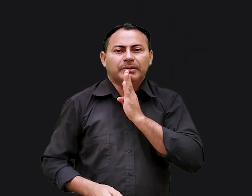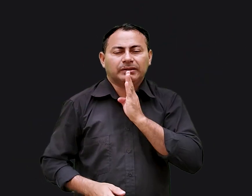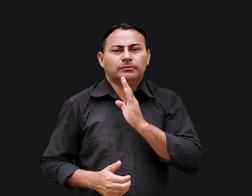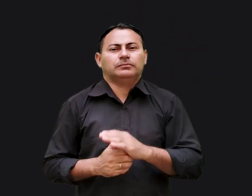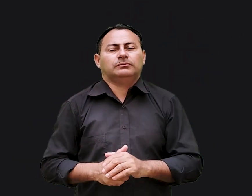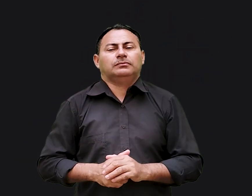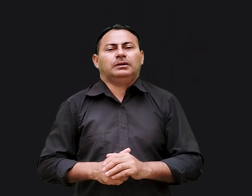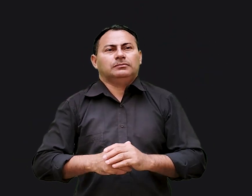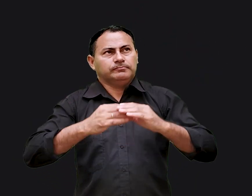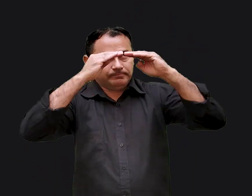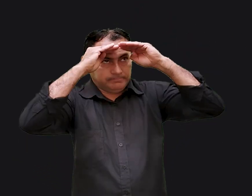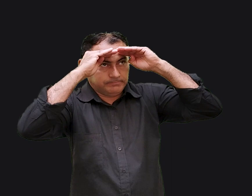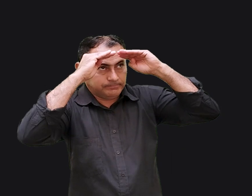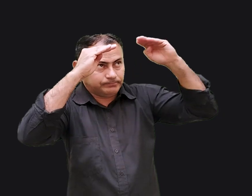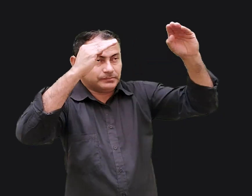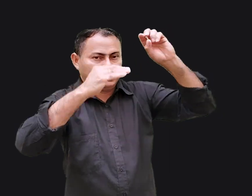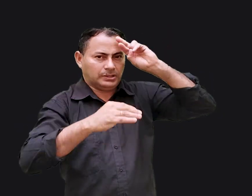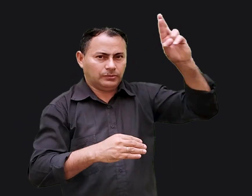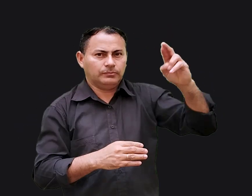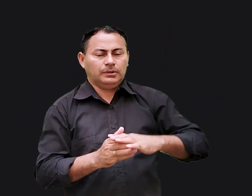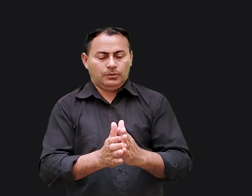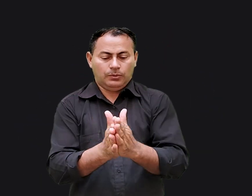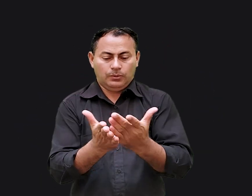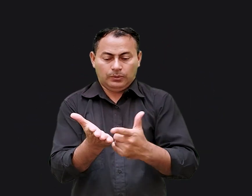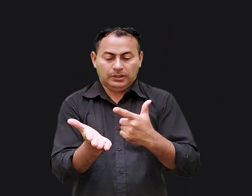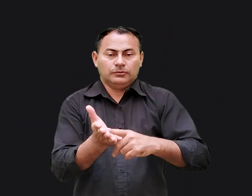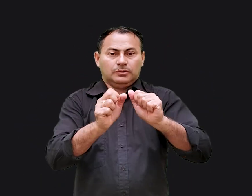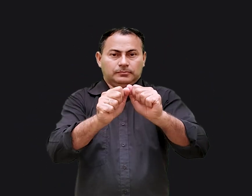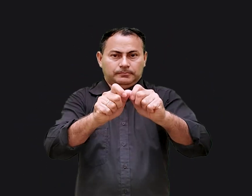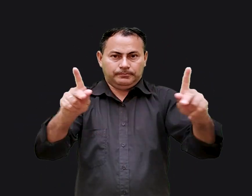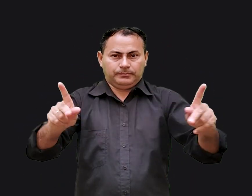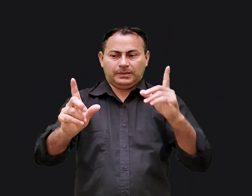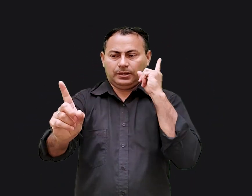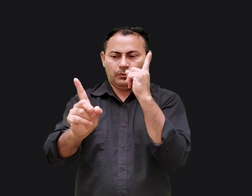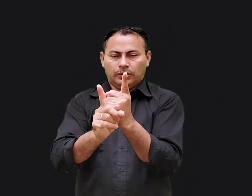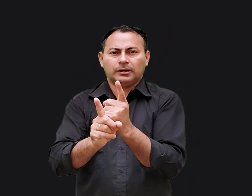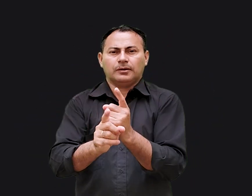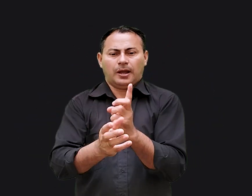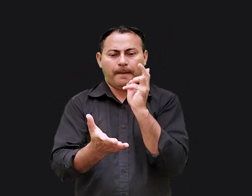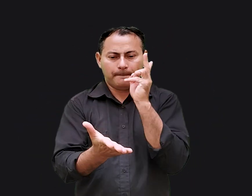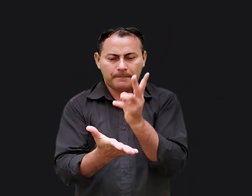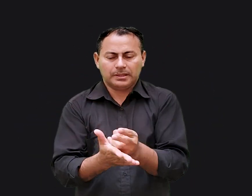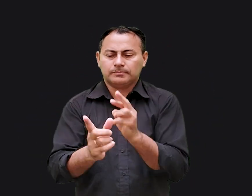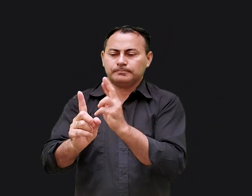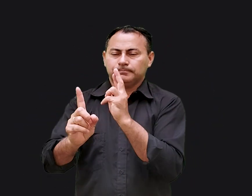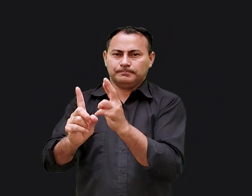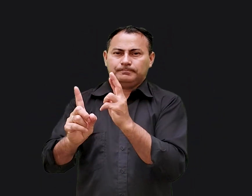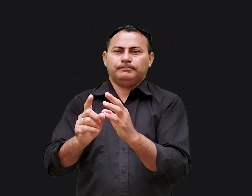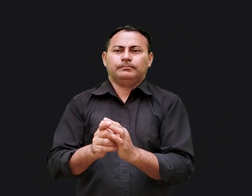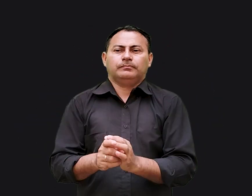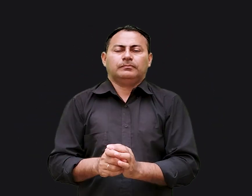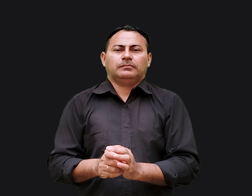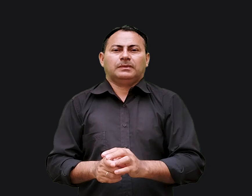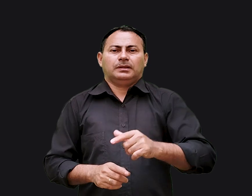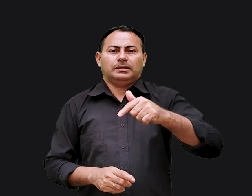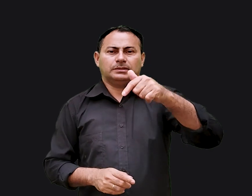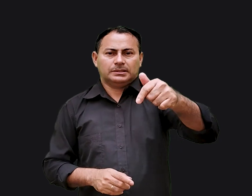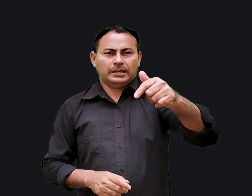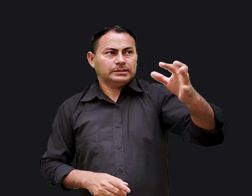conhecimento e temor do Senhor. No livro de Apocalipse encontramos a mesma referência, como os 7